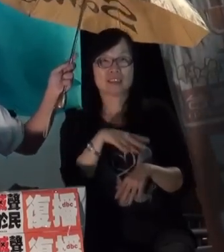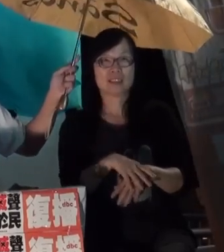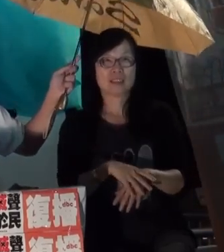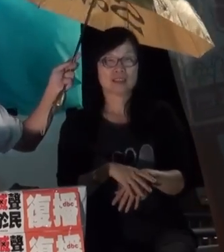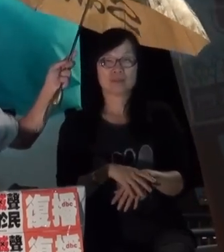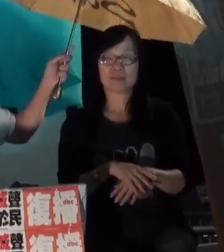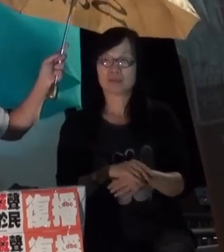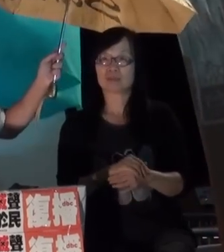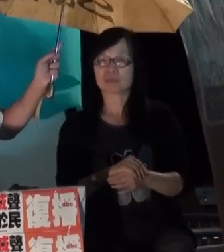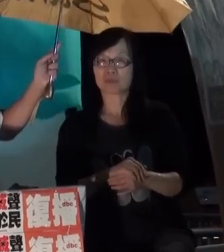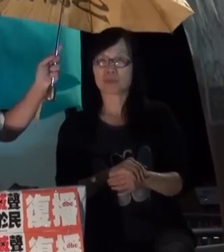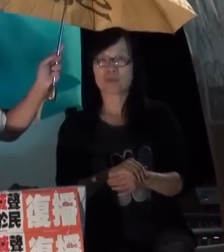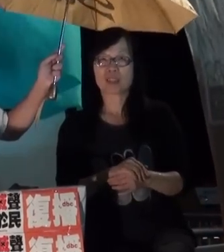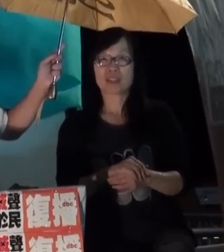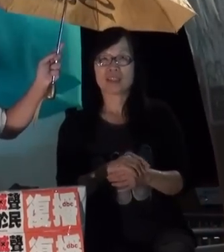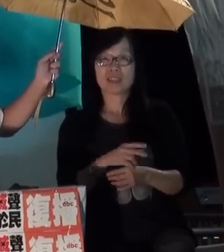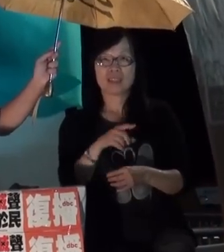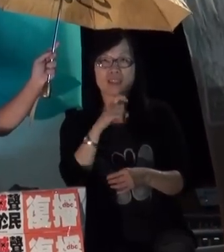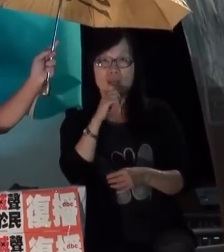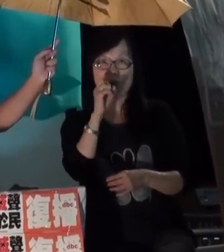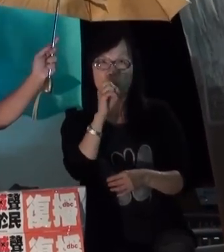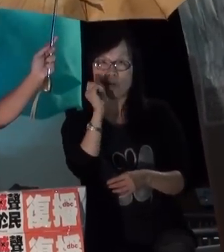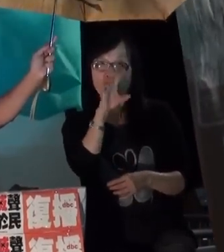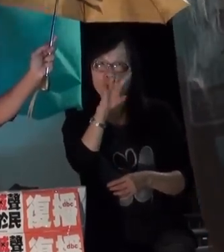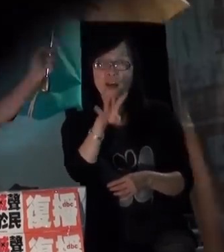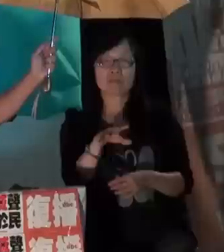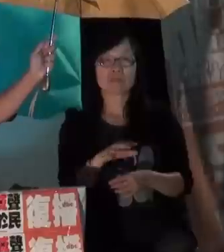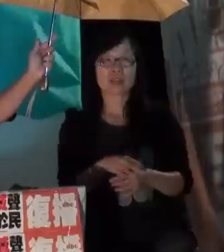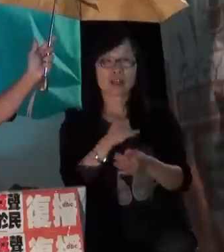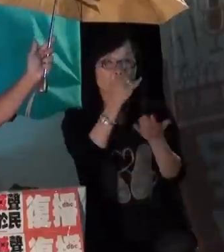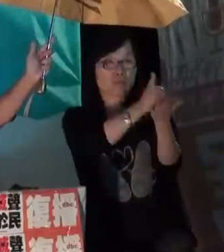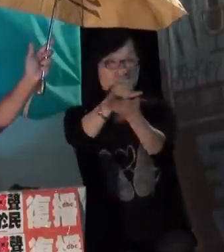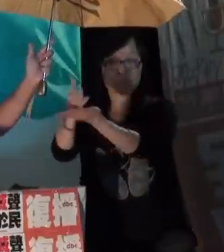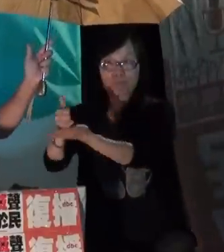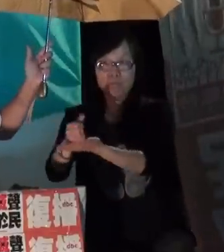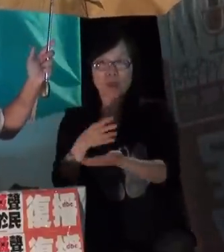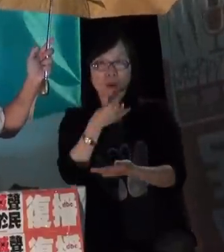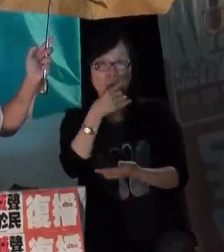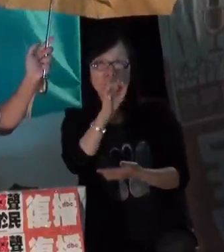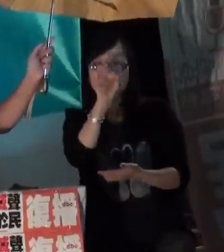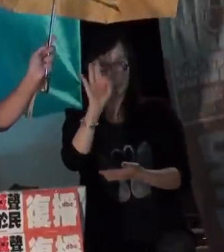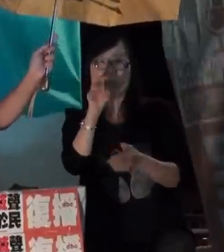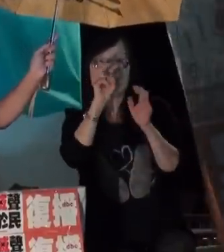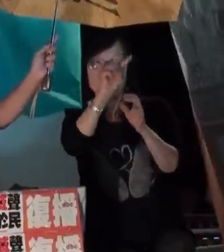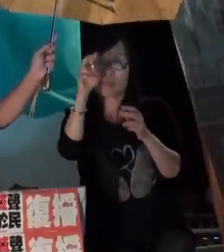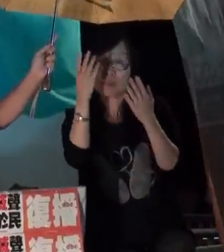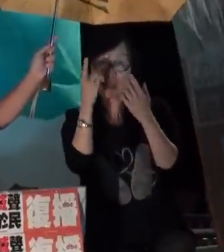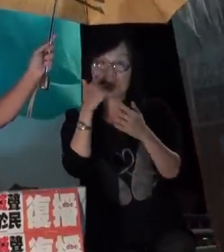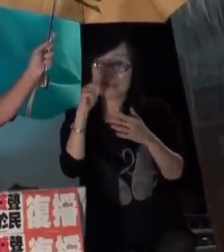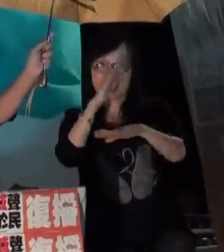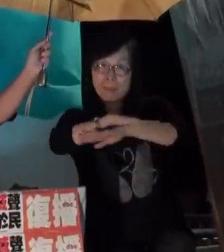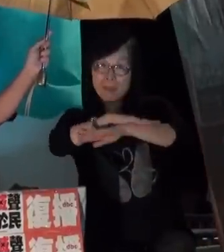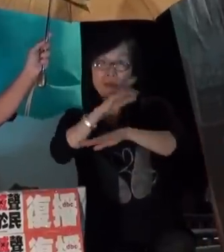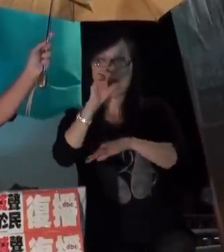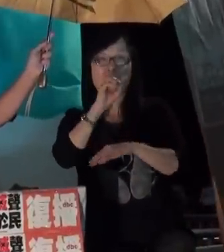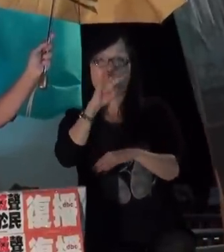嘅。好啦嗱，有樣嘢咧要講翻跟進翻啦，大家坐曬喺度冇咩機會睇新聞。咁其實啱啱咧喺我哋講